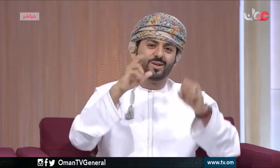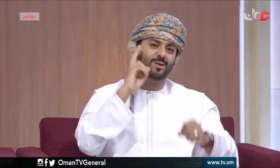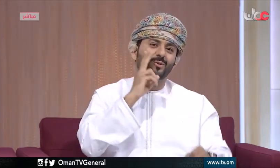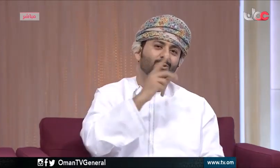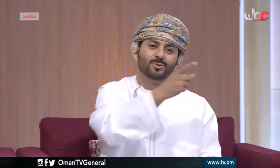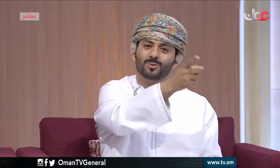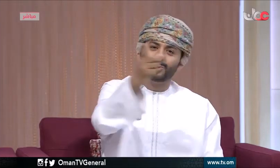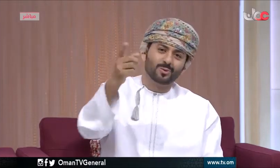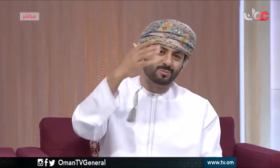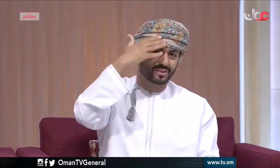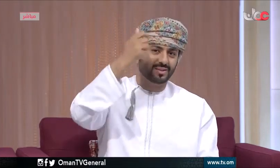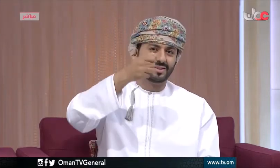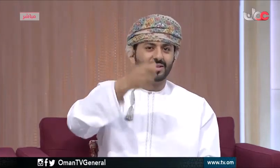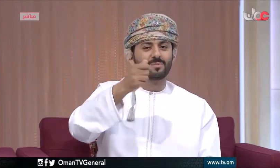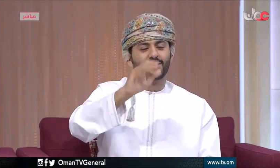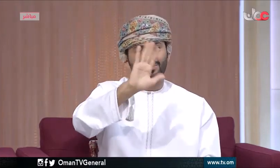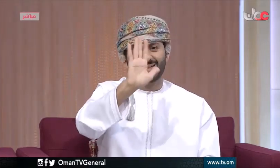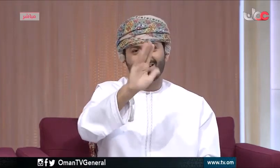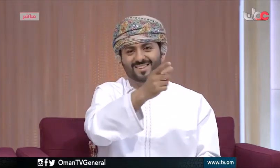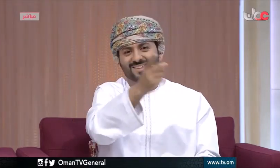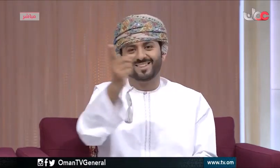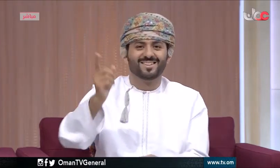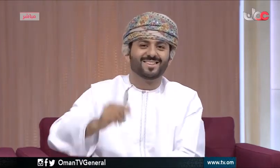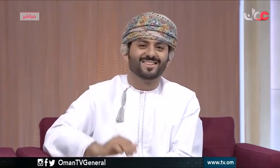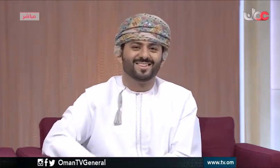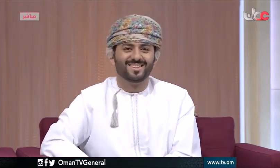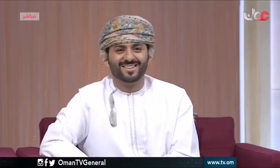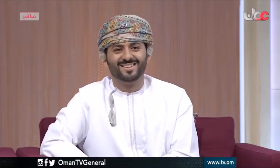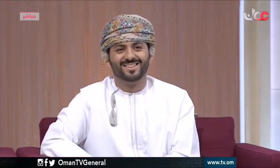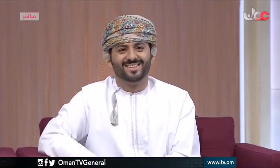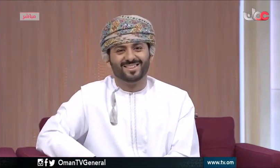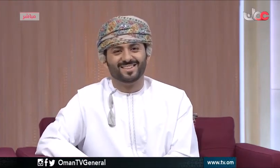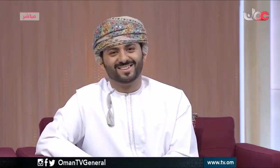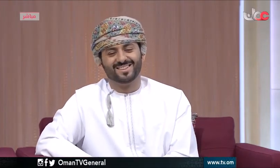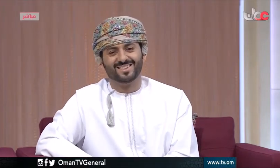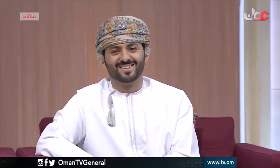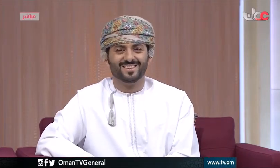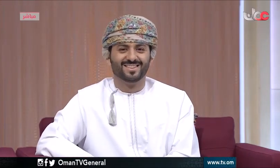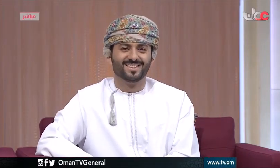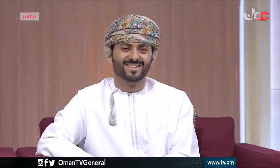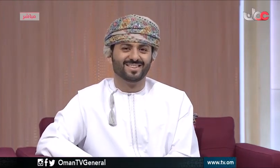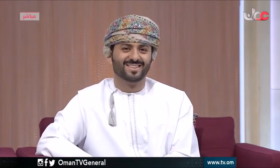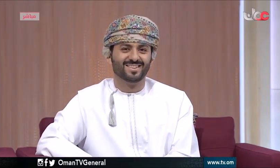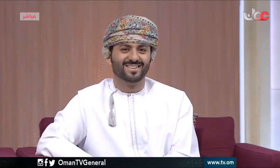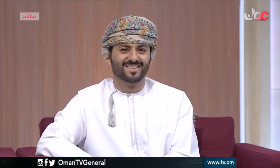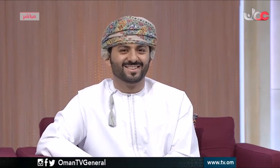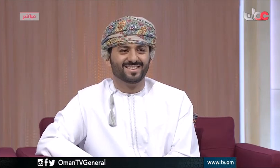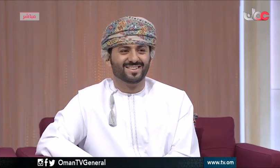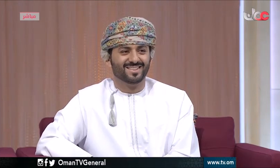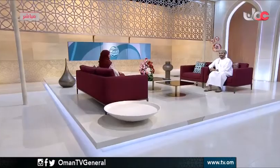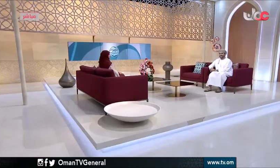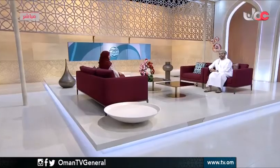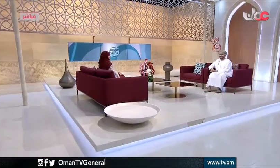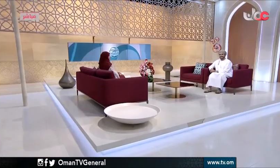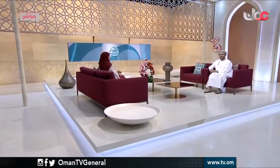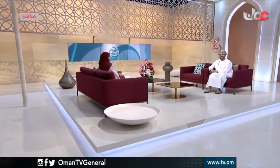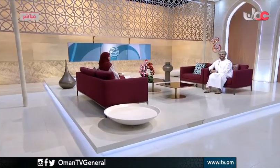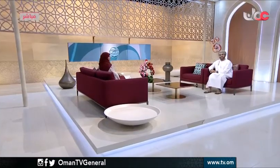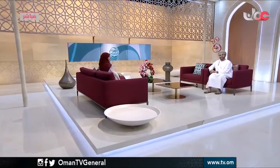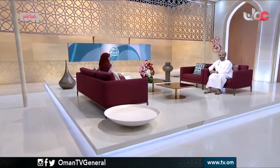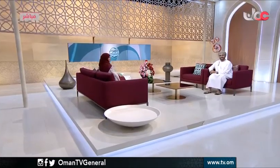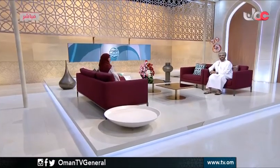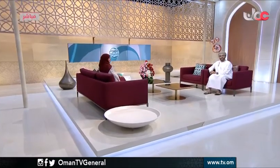الله. وفي الختام لازني والسلام عليكم ورحمة الله وبركاته لجميع الأشخاص ذوي الإعاقة.